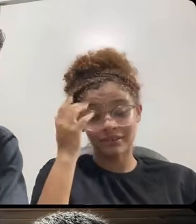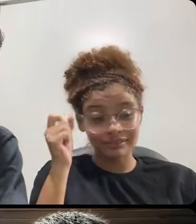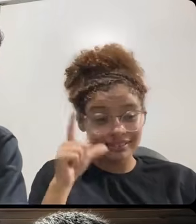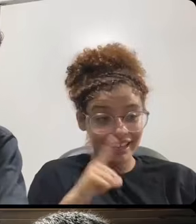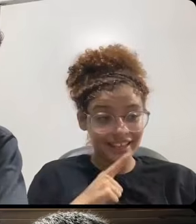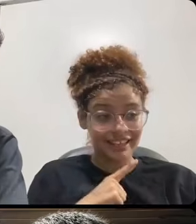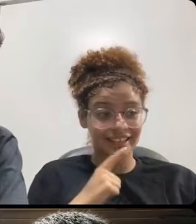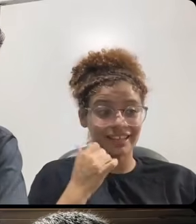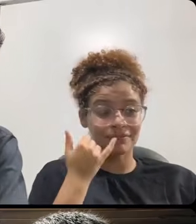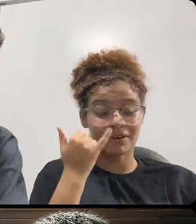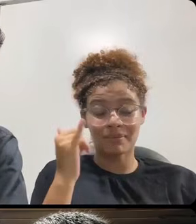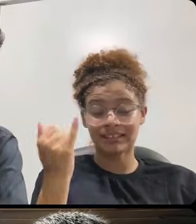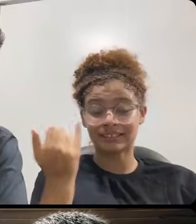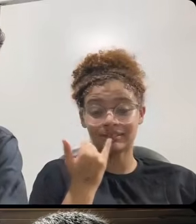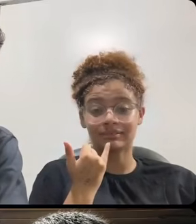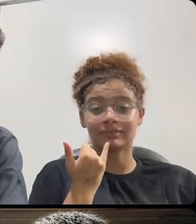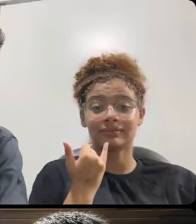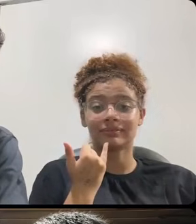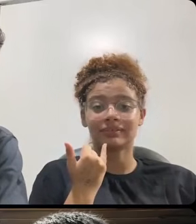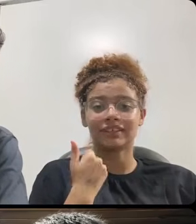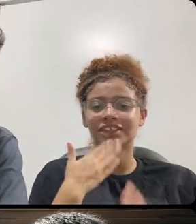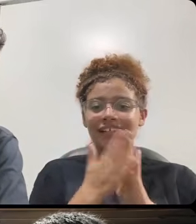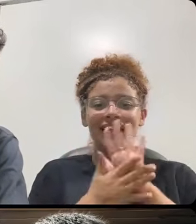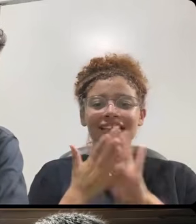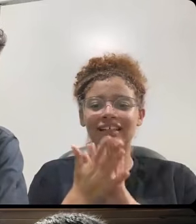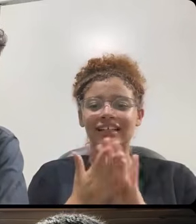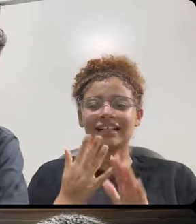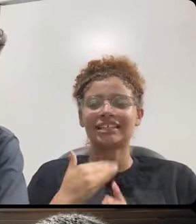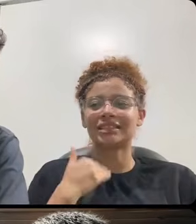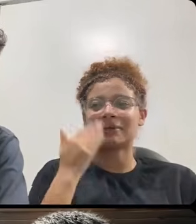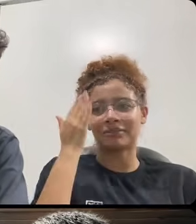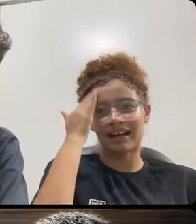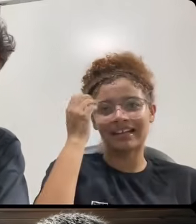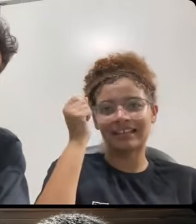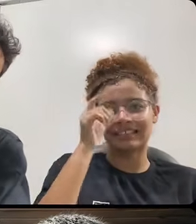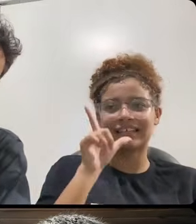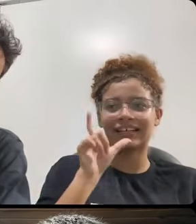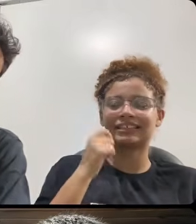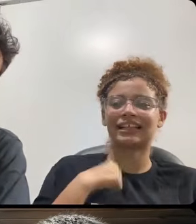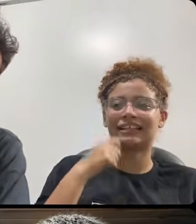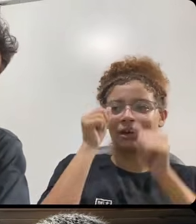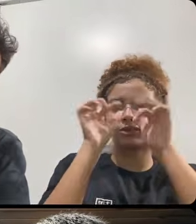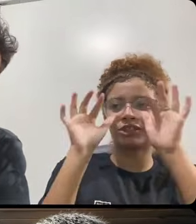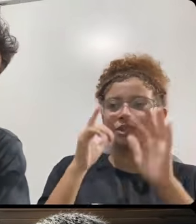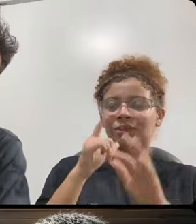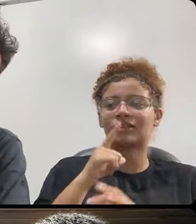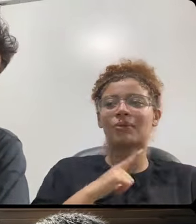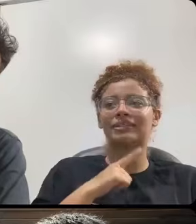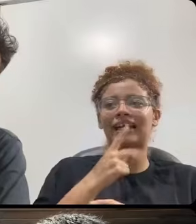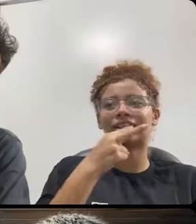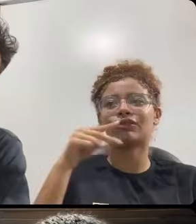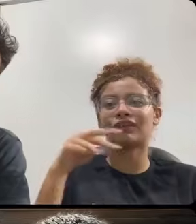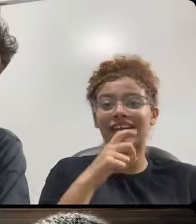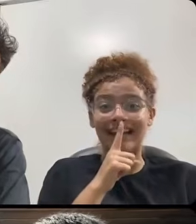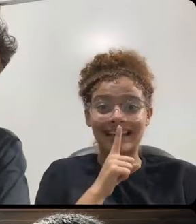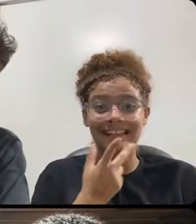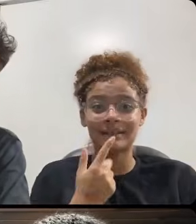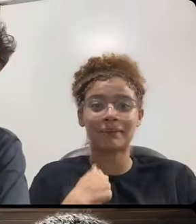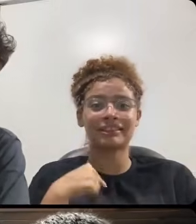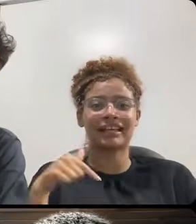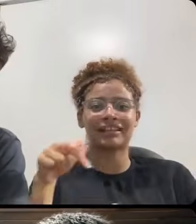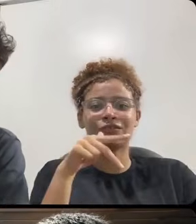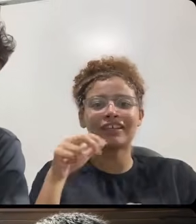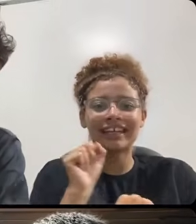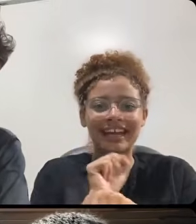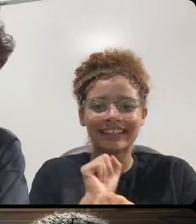as pessoas não têm informação de nada de respeito. E essa criança ela tem autismo, então pode ser que ela não fique